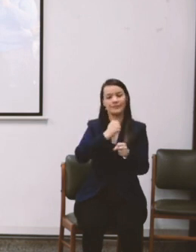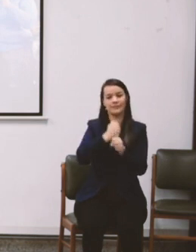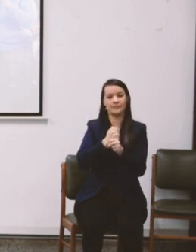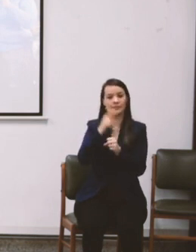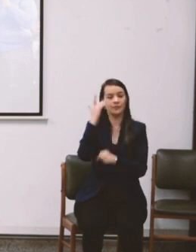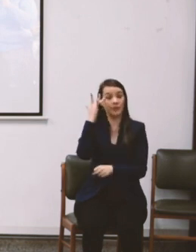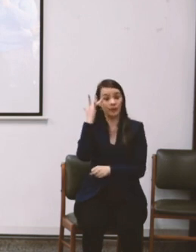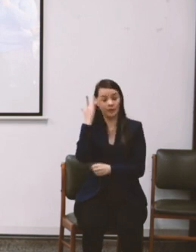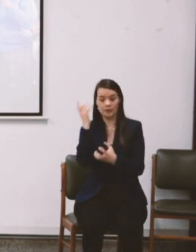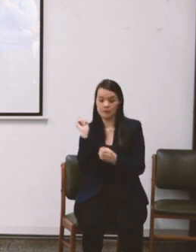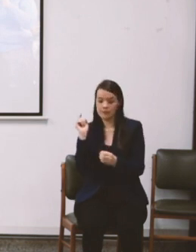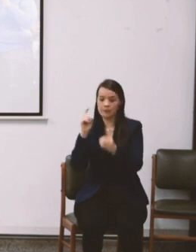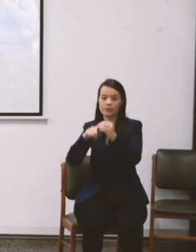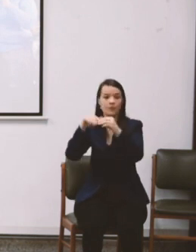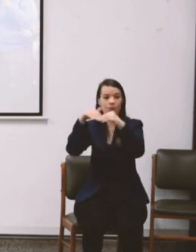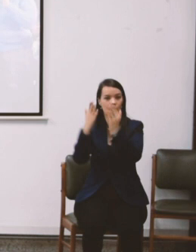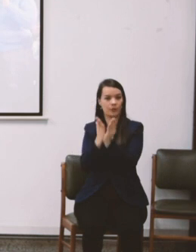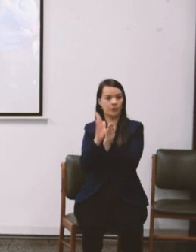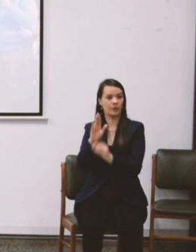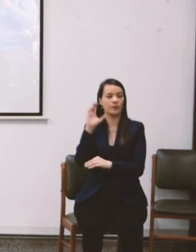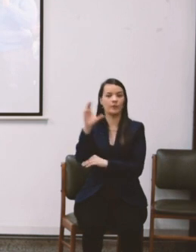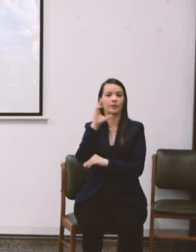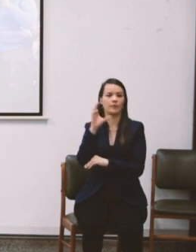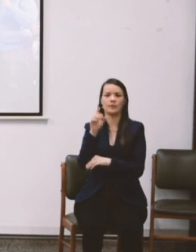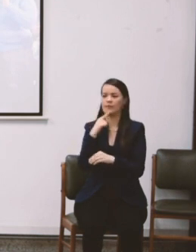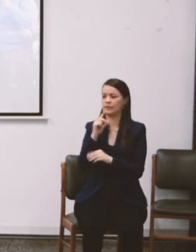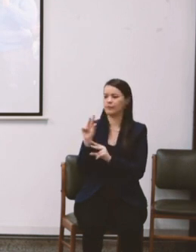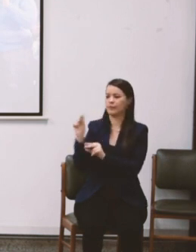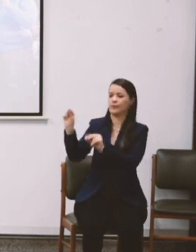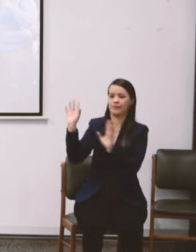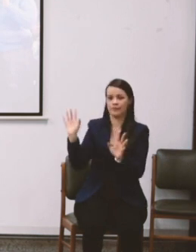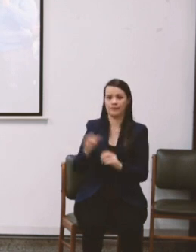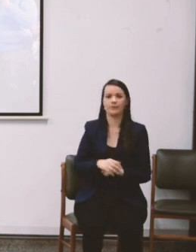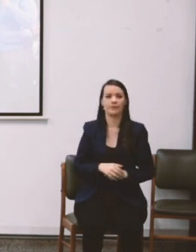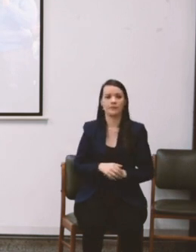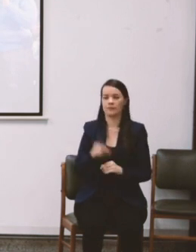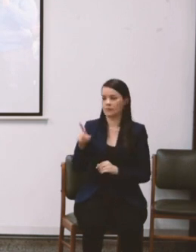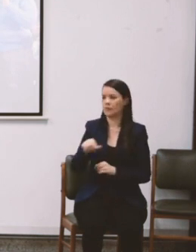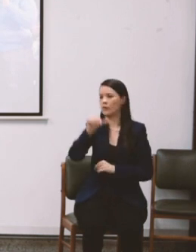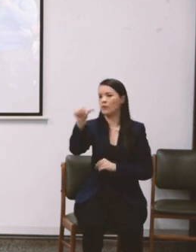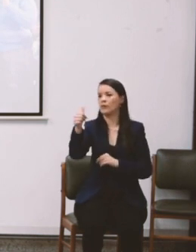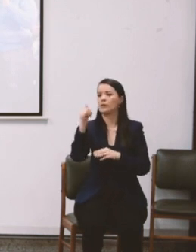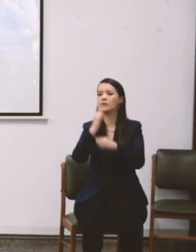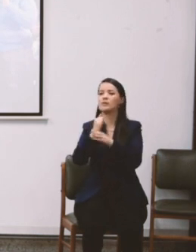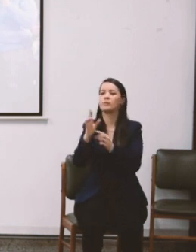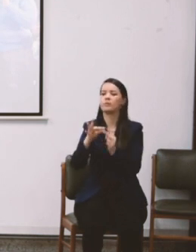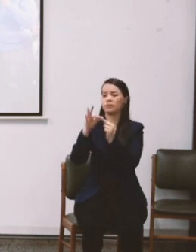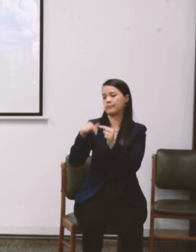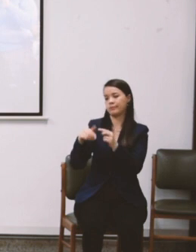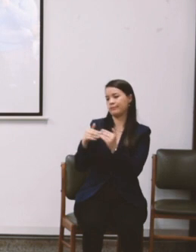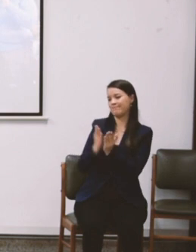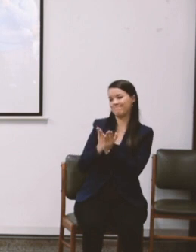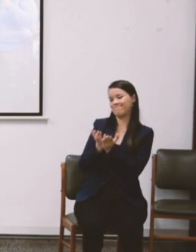Down intenta ingresar a una escuela acá en Colombia también y hubieran dicho lo mismo, váyase para otra escuela, aquí no lo